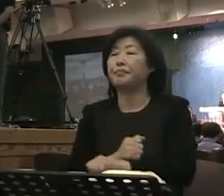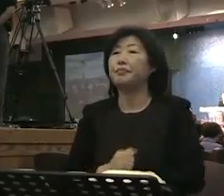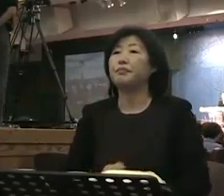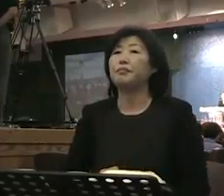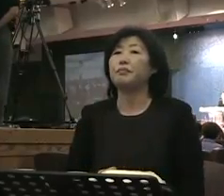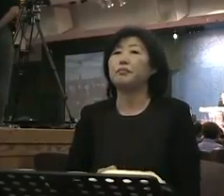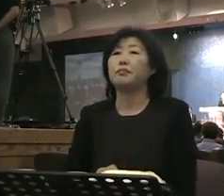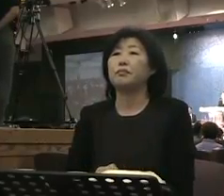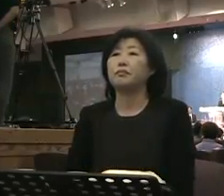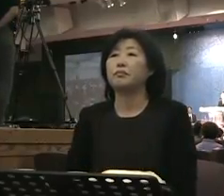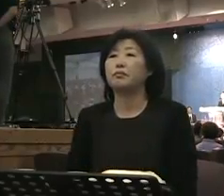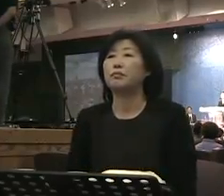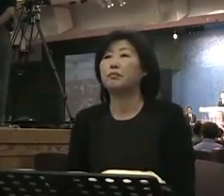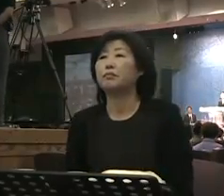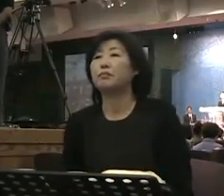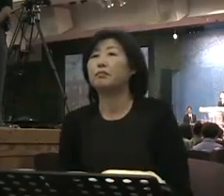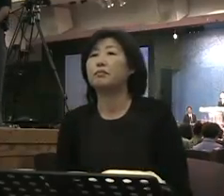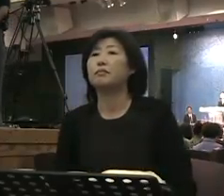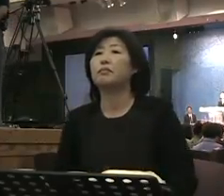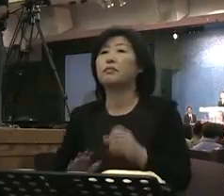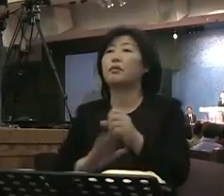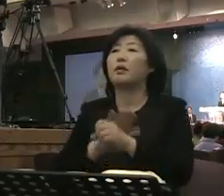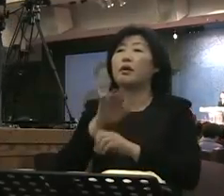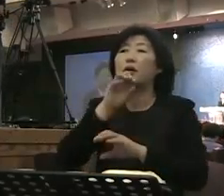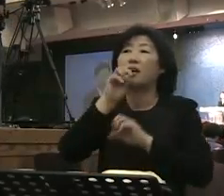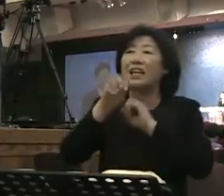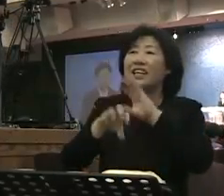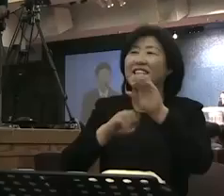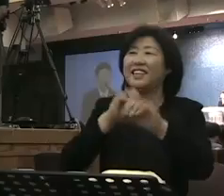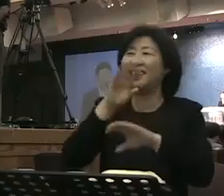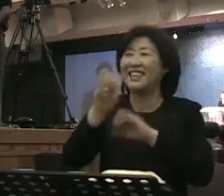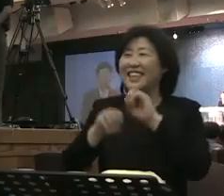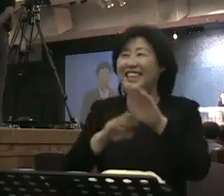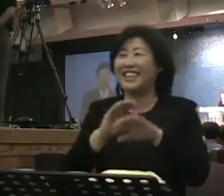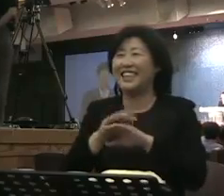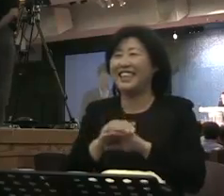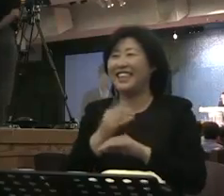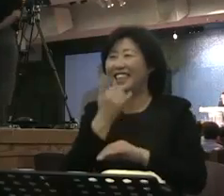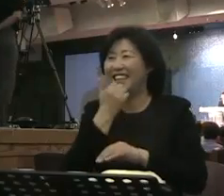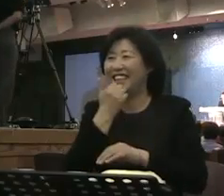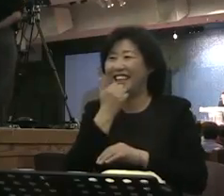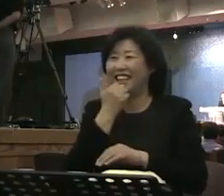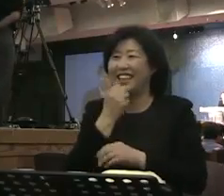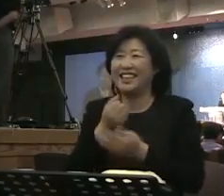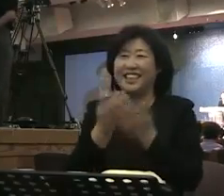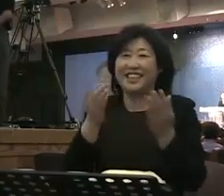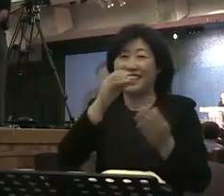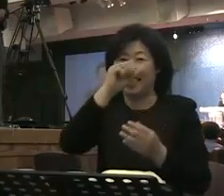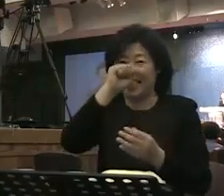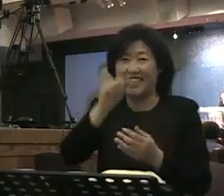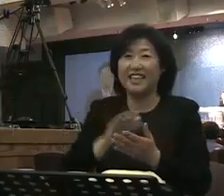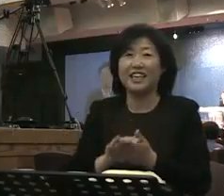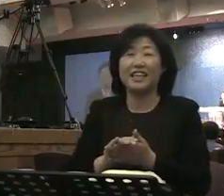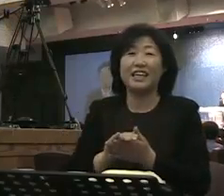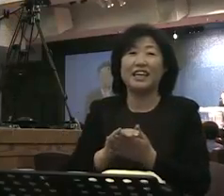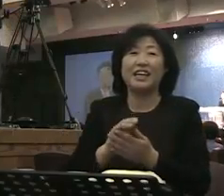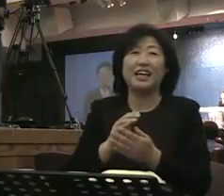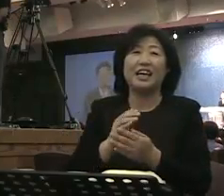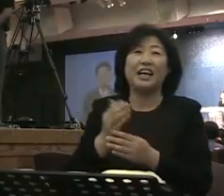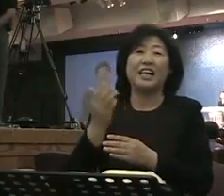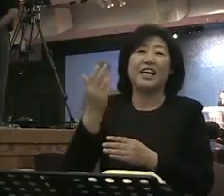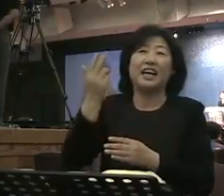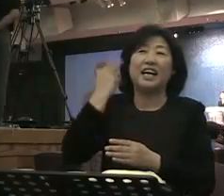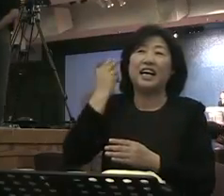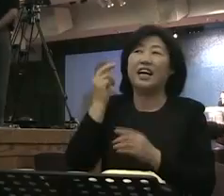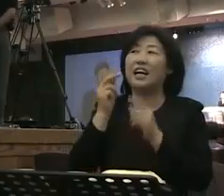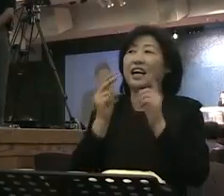사랑합니다. 사랑 고백은 가능하면 웃으면서 해주시면 좋겠습니다. 지난 한 주간 동안